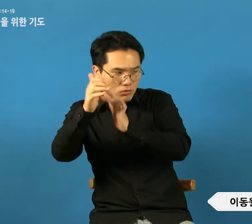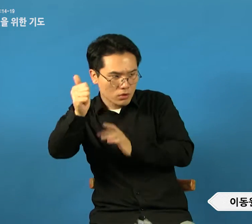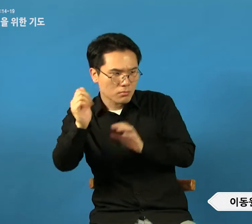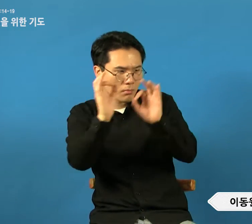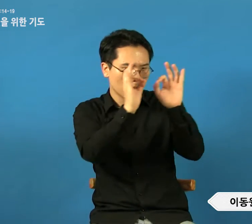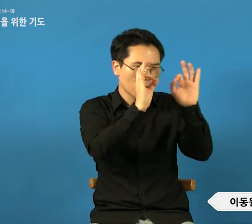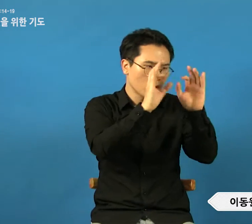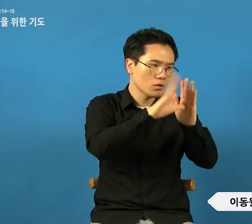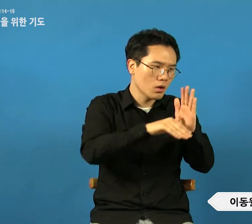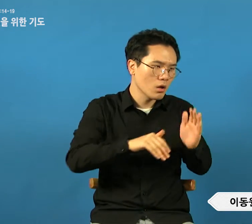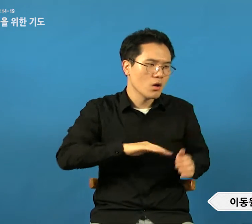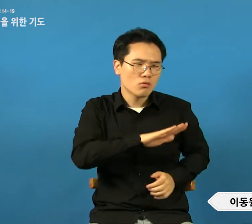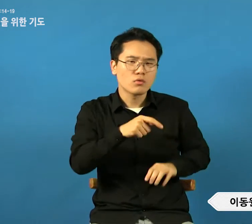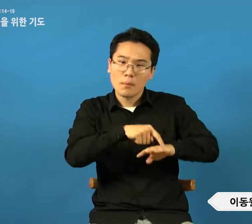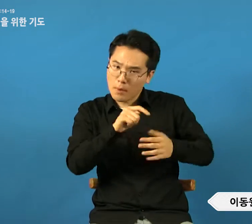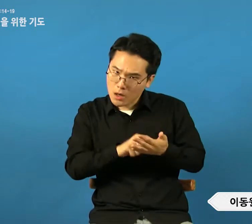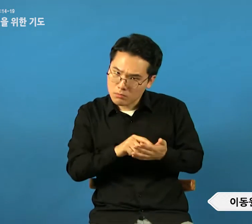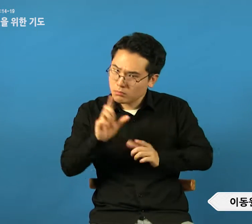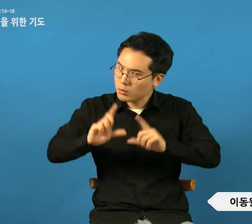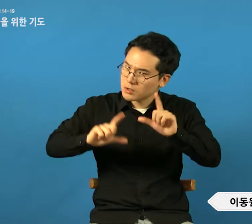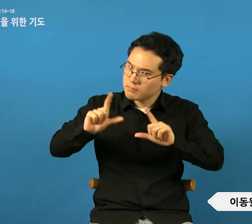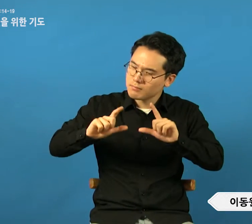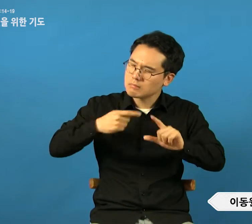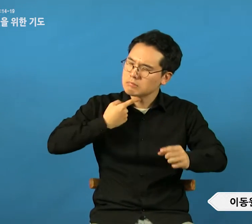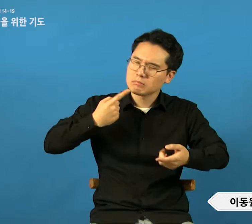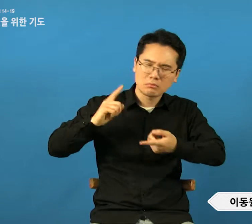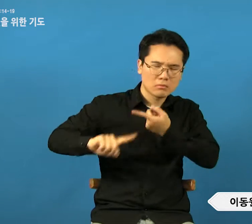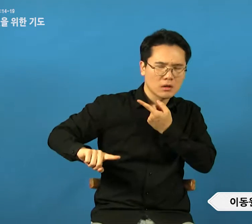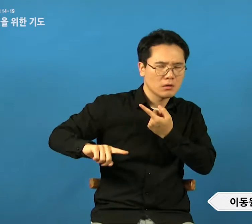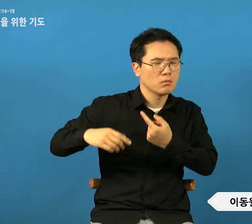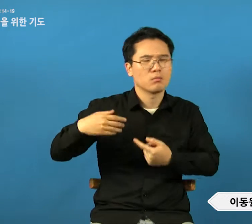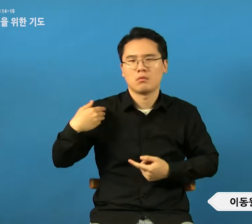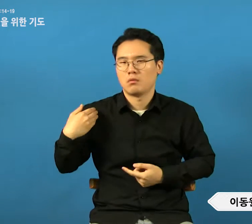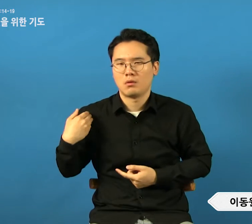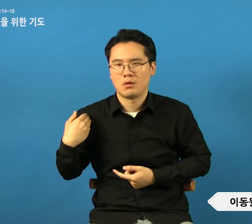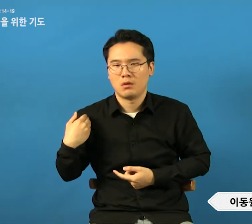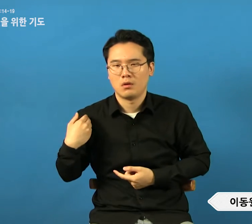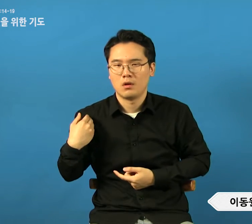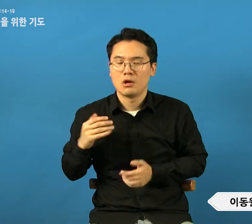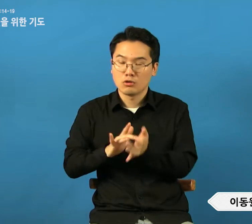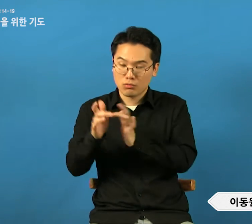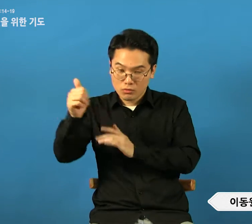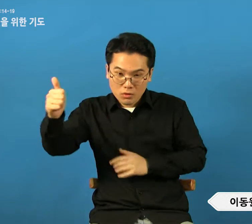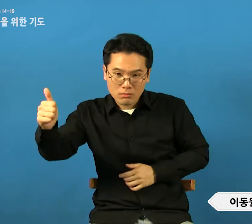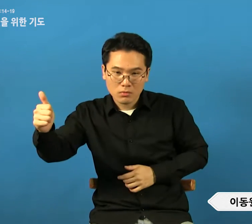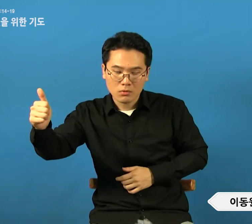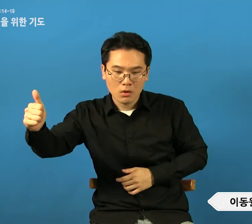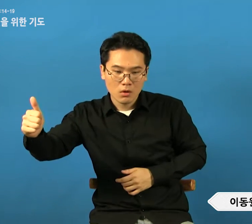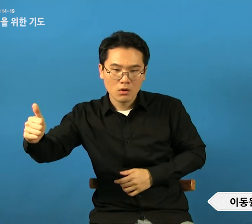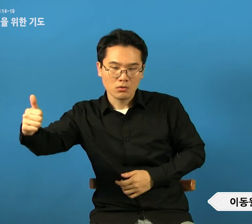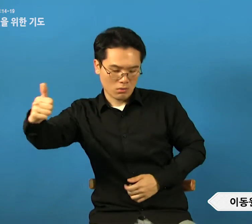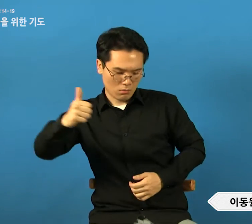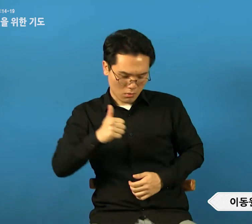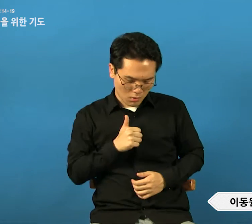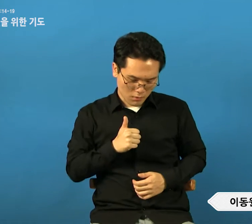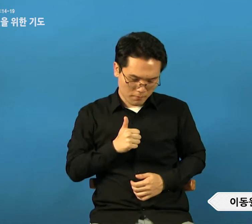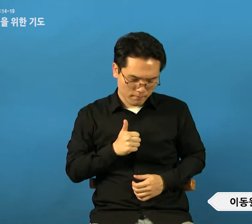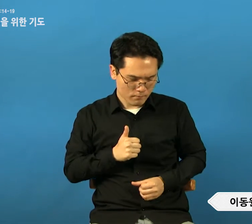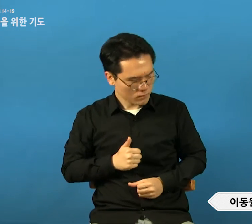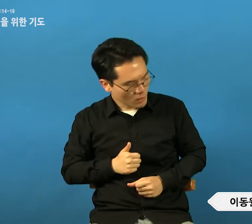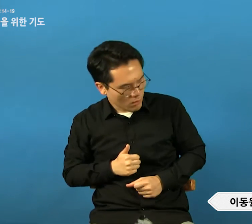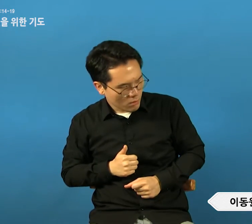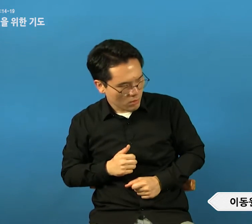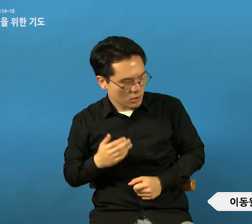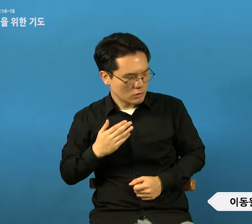들지 않을 수도 있겠죠. 그렇죠? 예수님이 주인으로 내 마음속에 오셨는데 딱 보니까 내 마음의 상태가